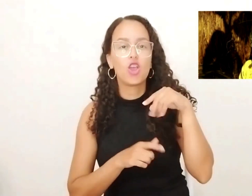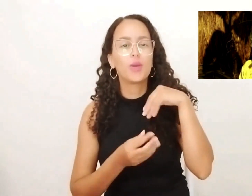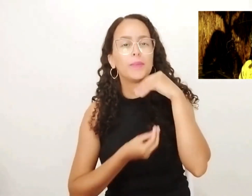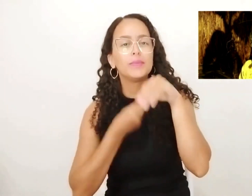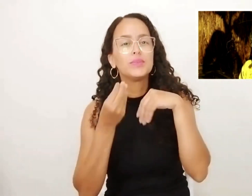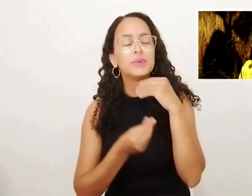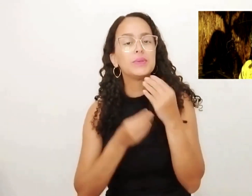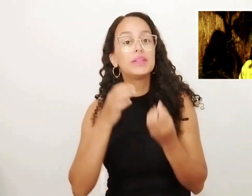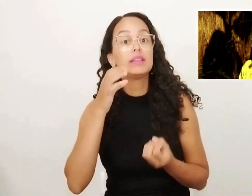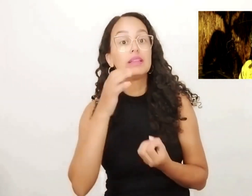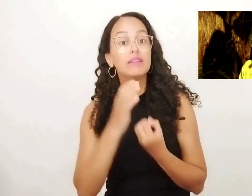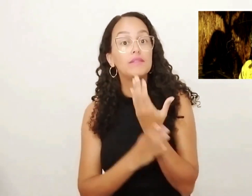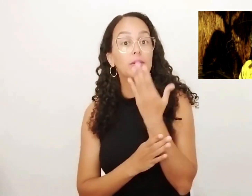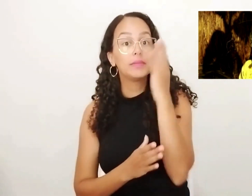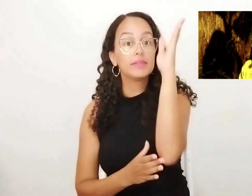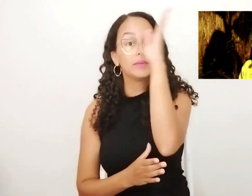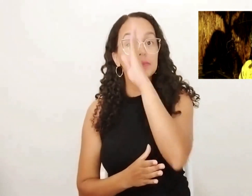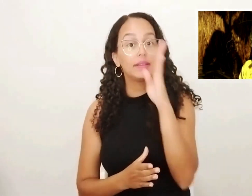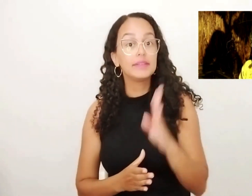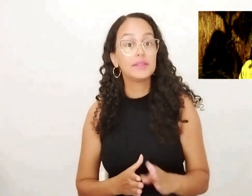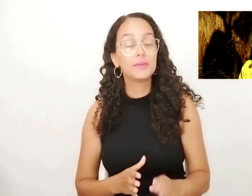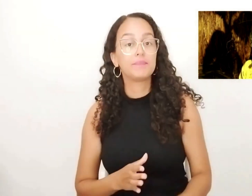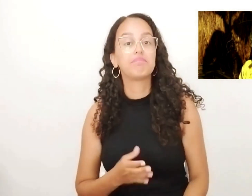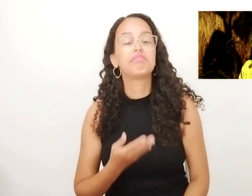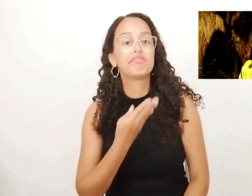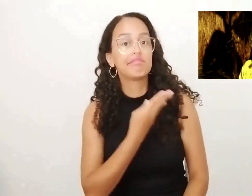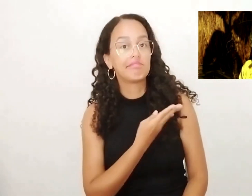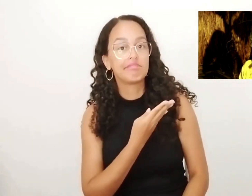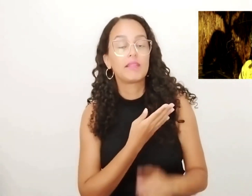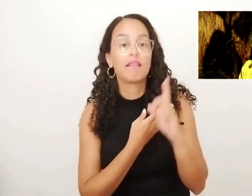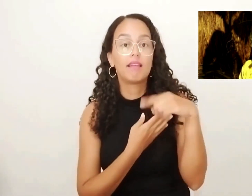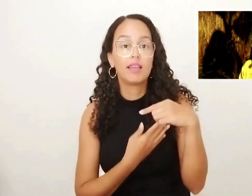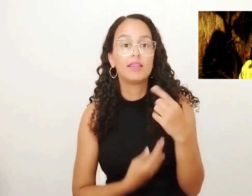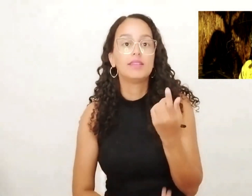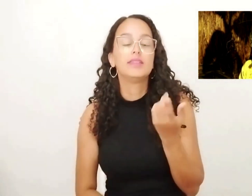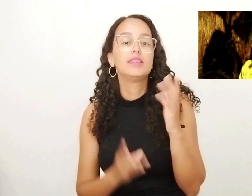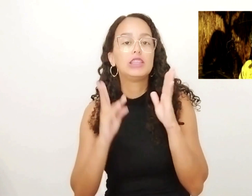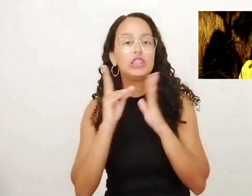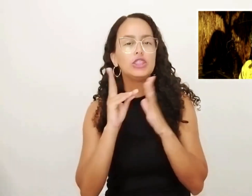e depois de tomar banho na poça do pé do gigante Sumé,